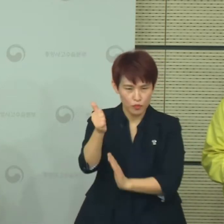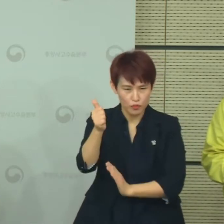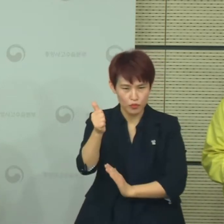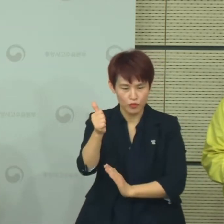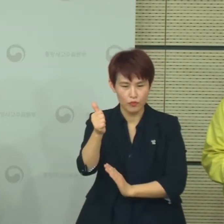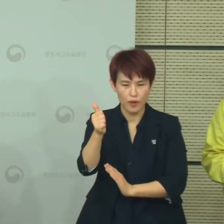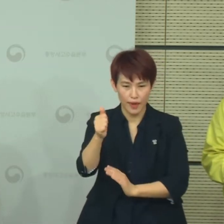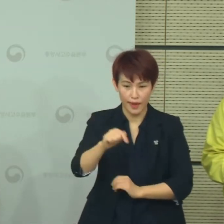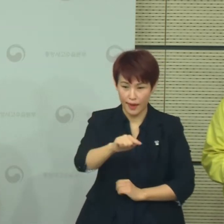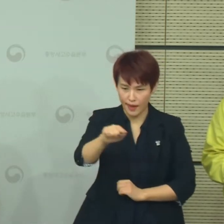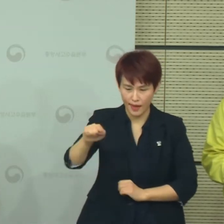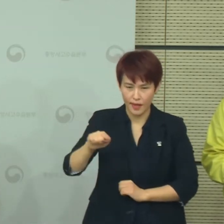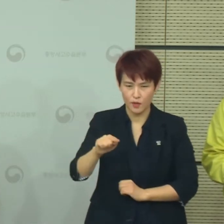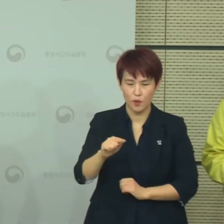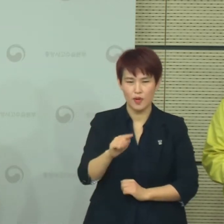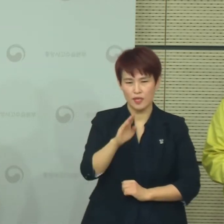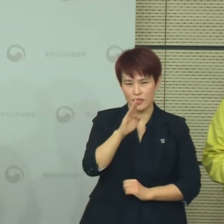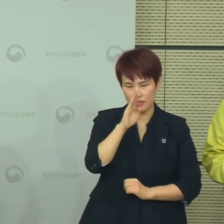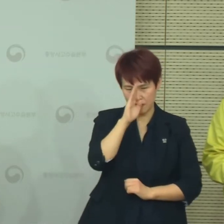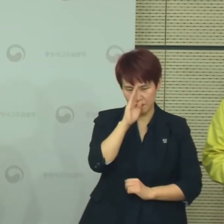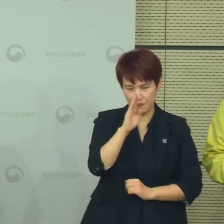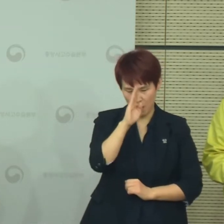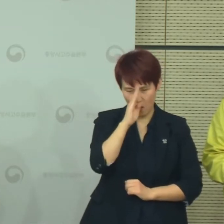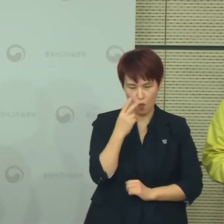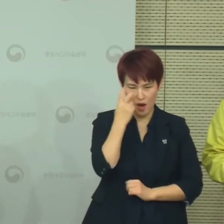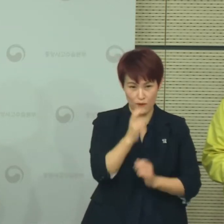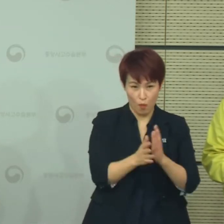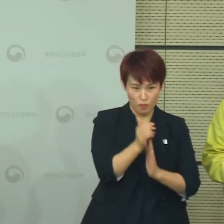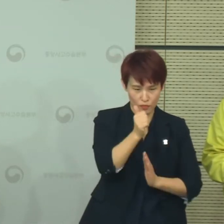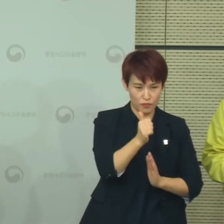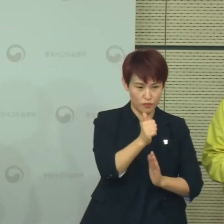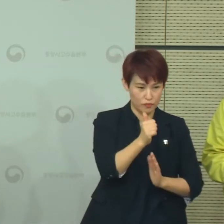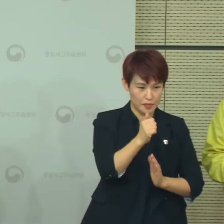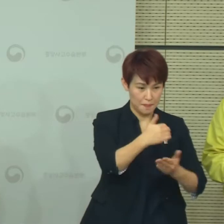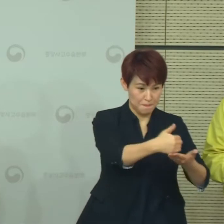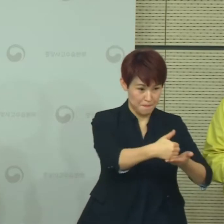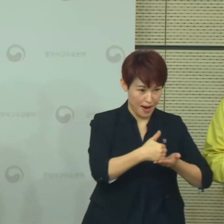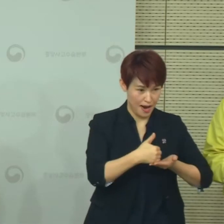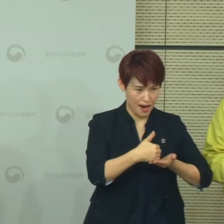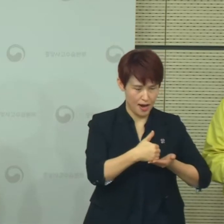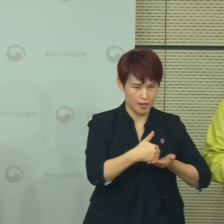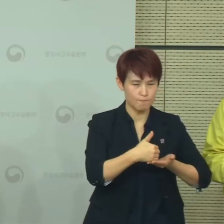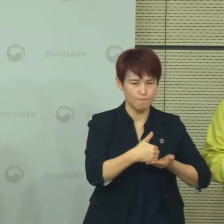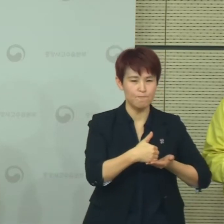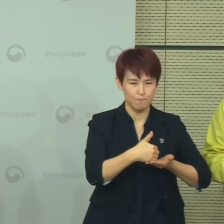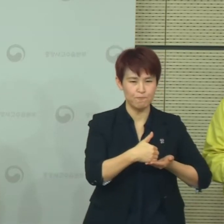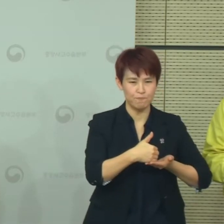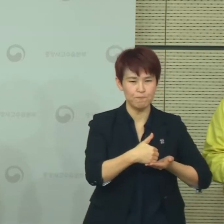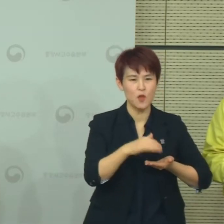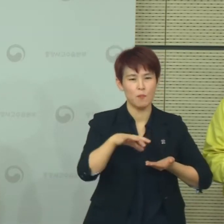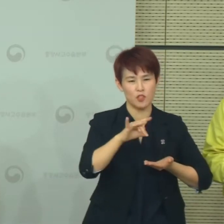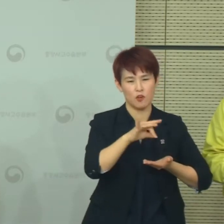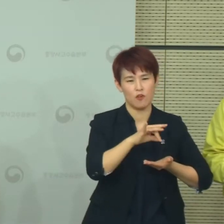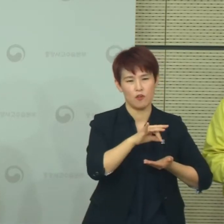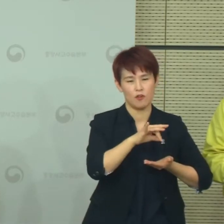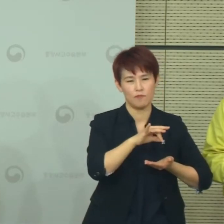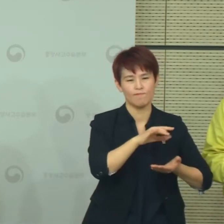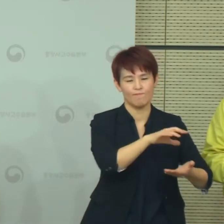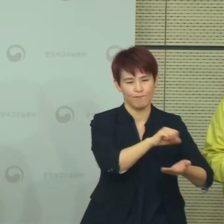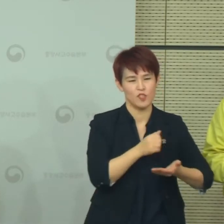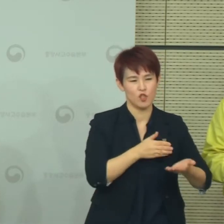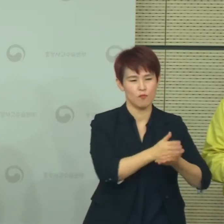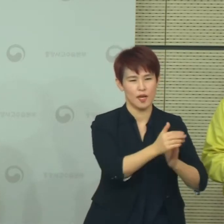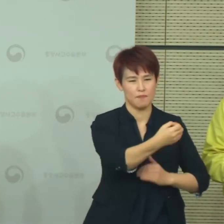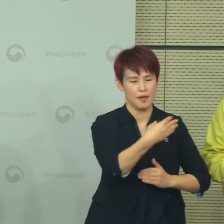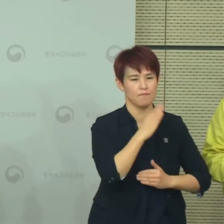방역대책본부의 그 질본의 방역대책본부의 의견을 1차적으로 전문가적인 판단으로